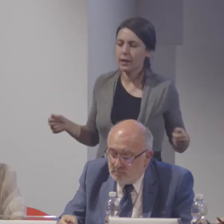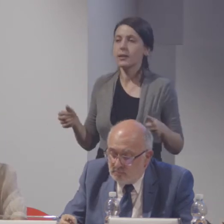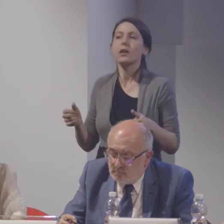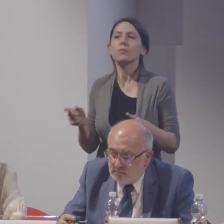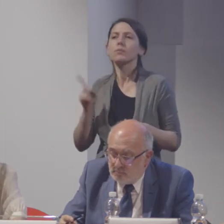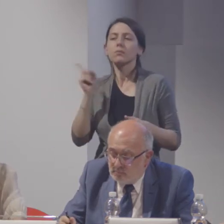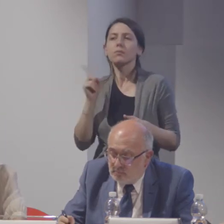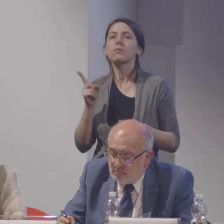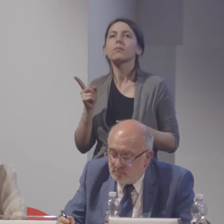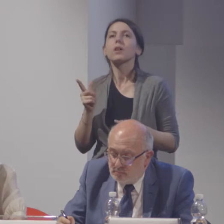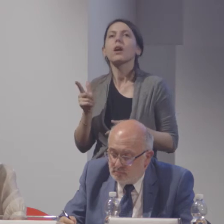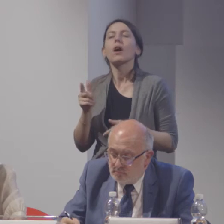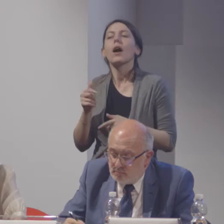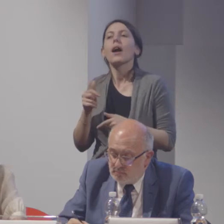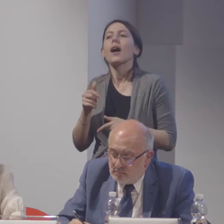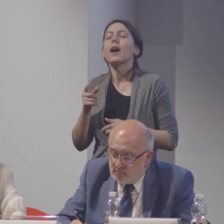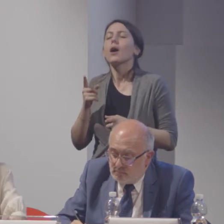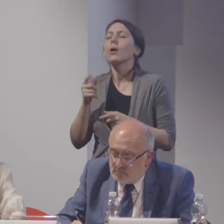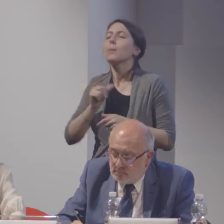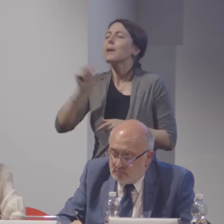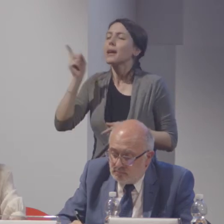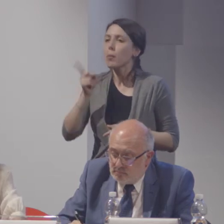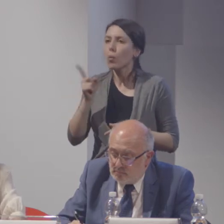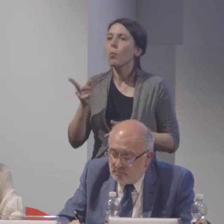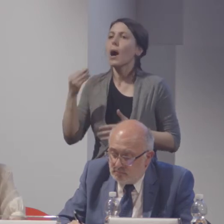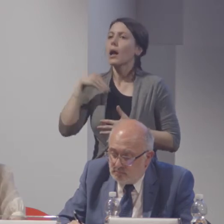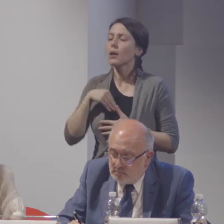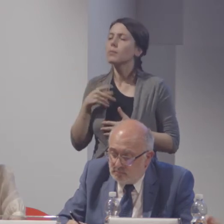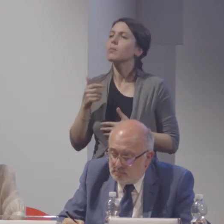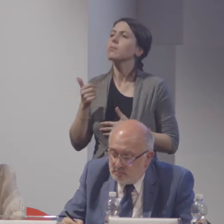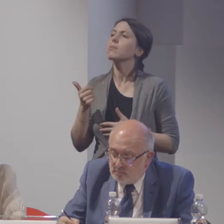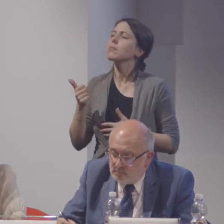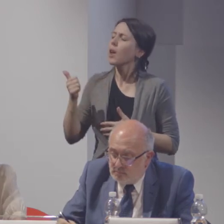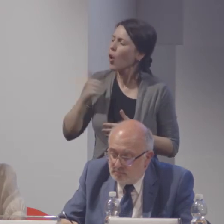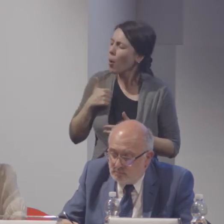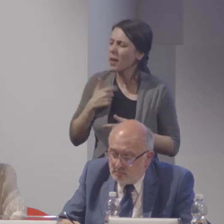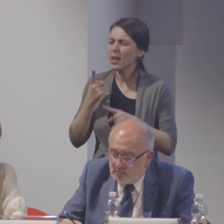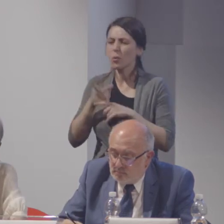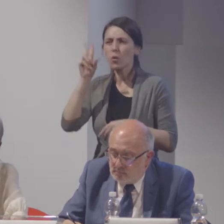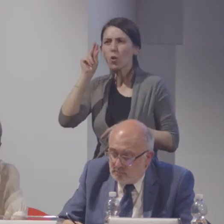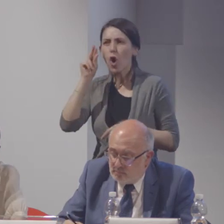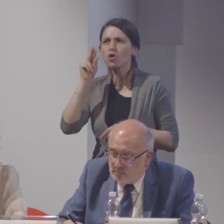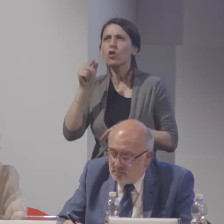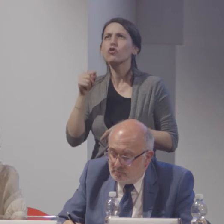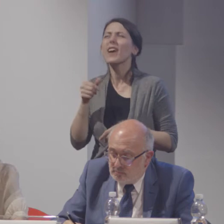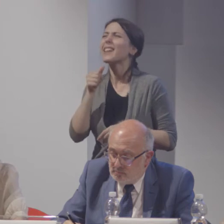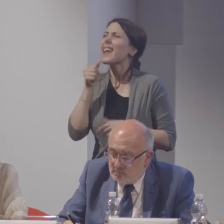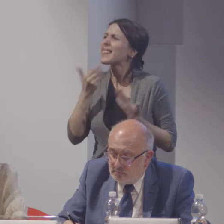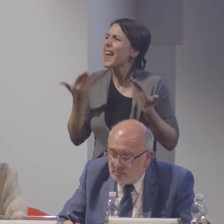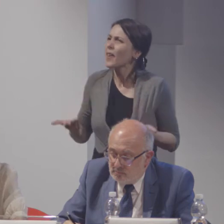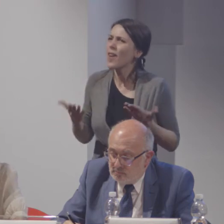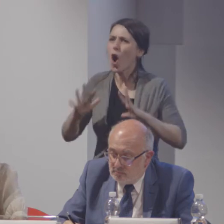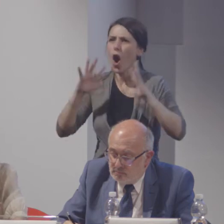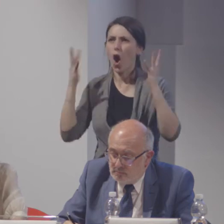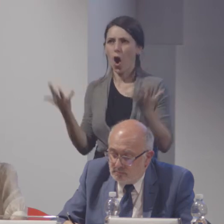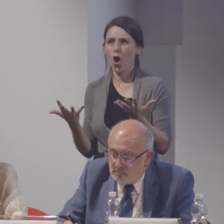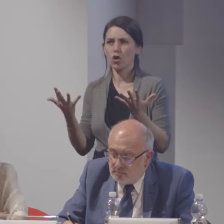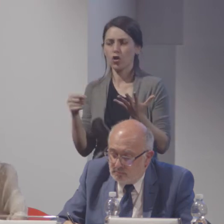ma di comprendere quali siano le competenze e conoscenze oggi necessarie per effettuare